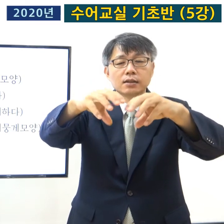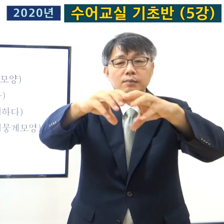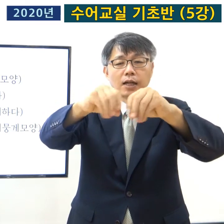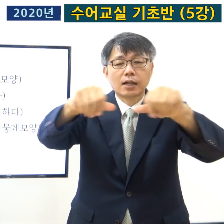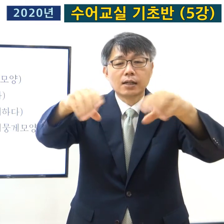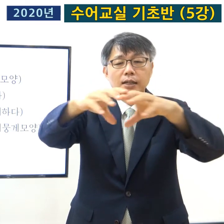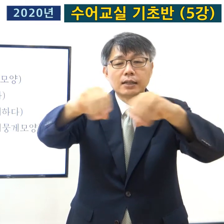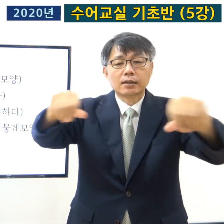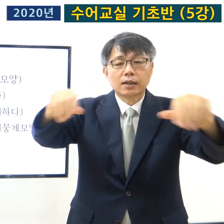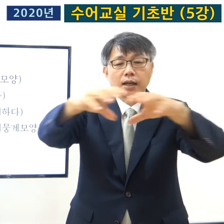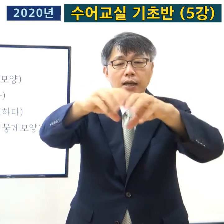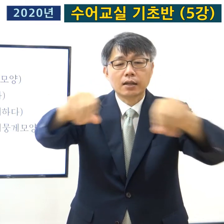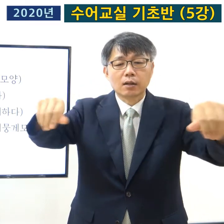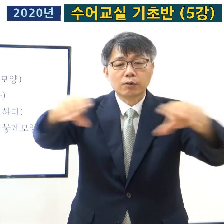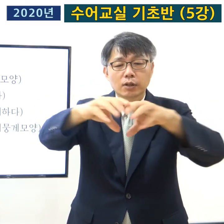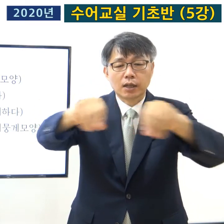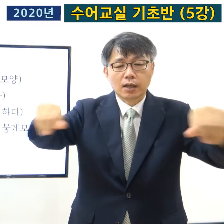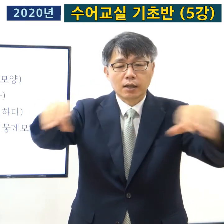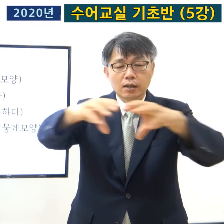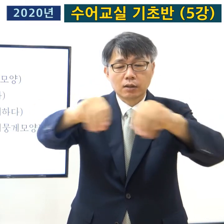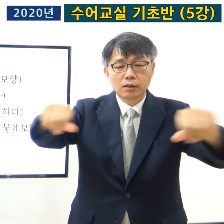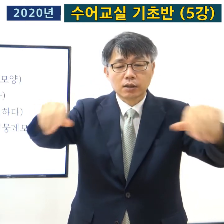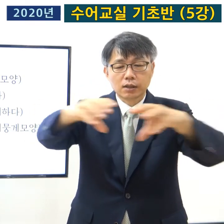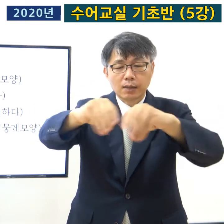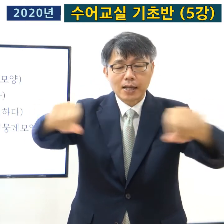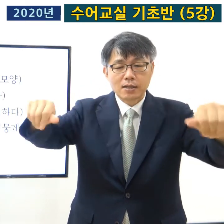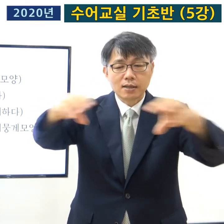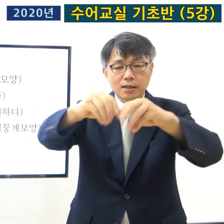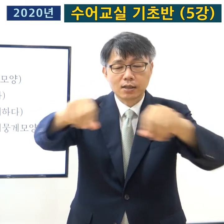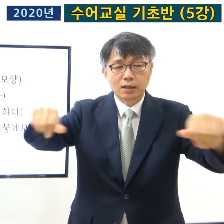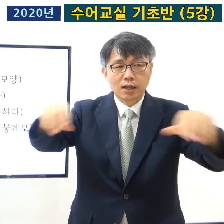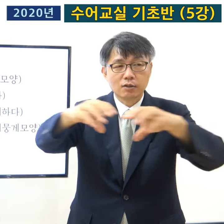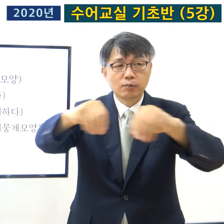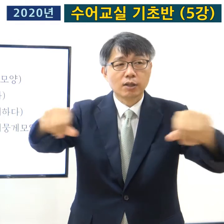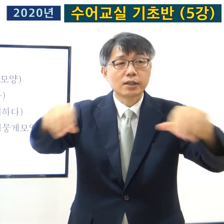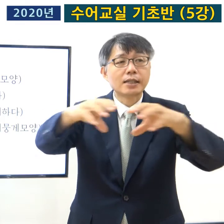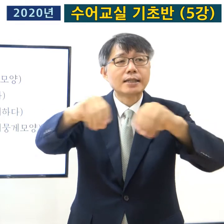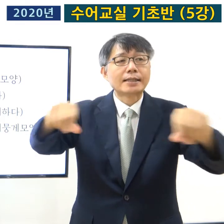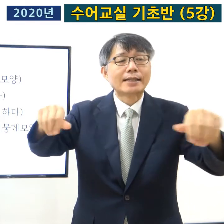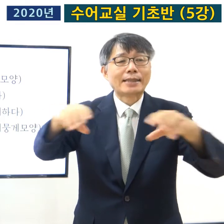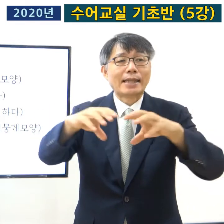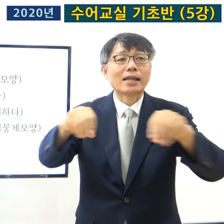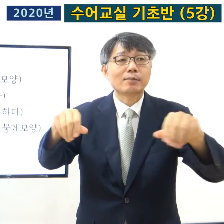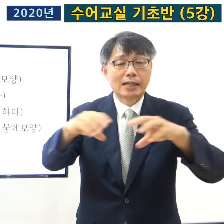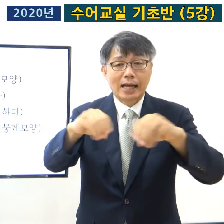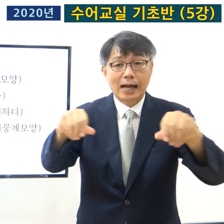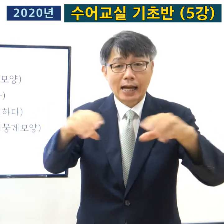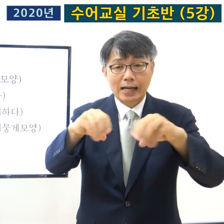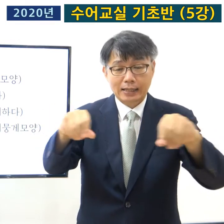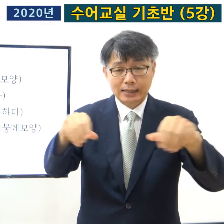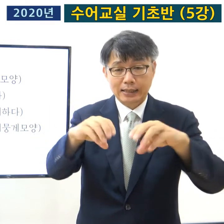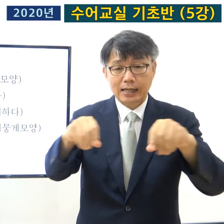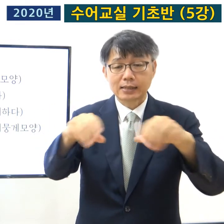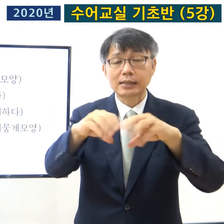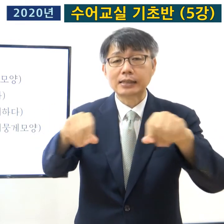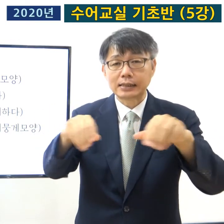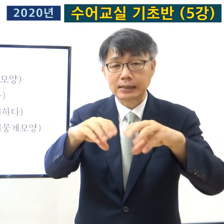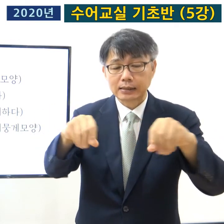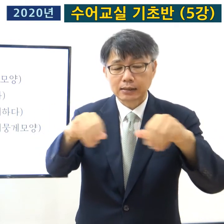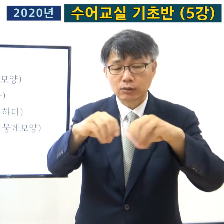흙입니다. 이렇게 옆으로 이렇게 흙을 이렇게 만지듯이 이렇게 해주면 땅입니다. 땅, 흙.